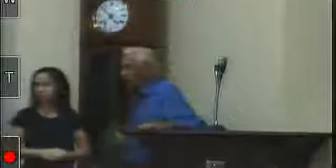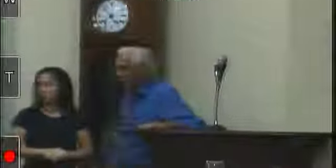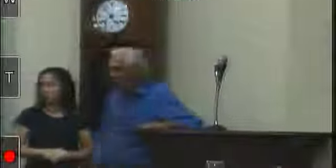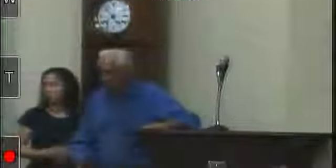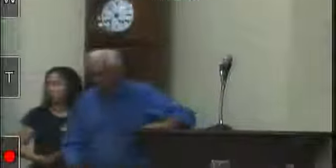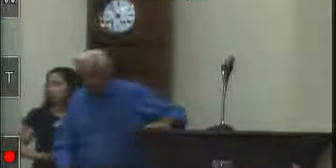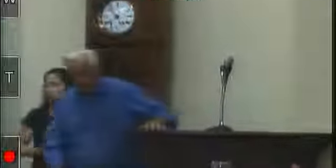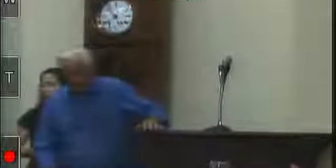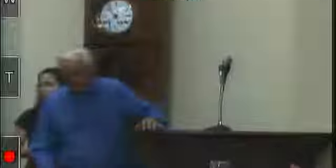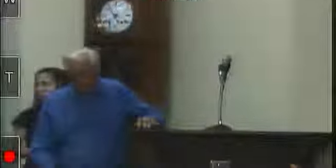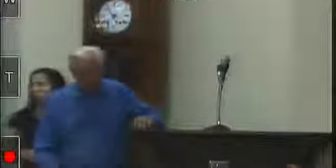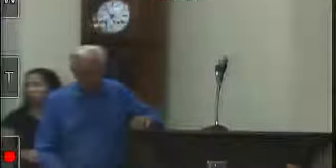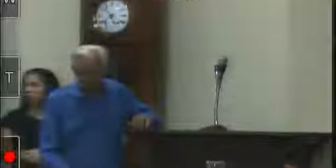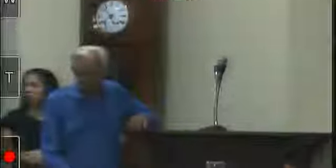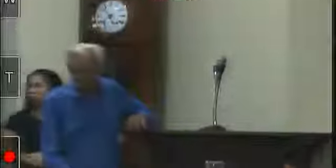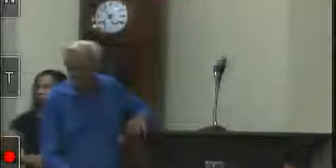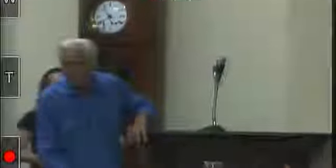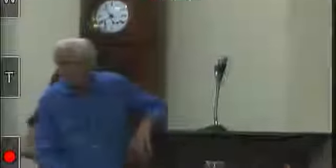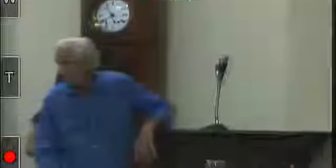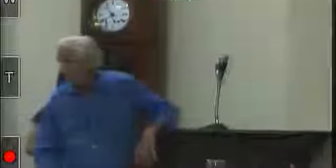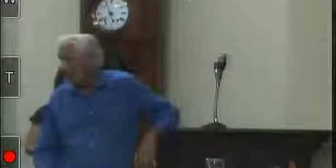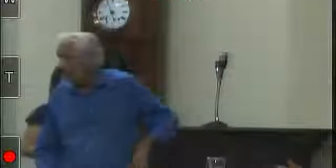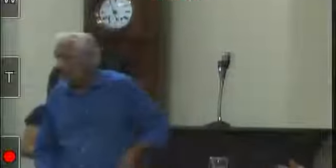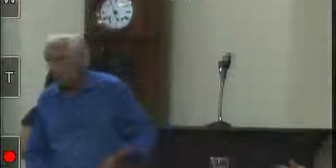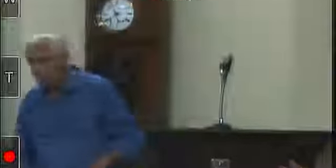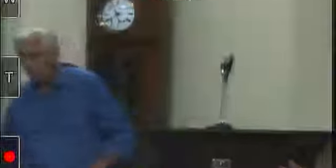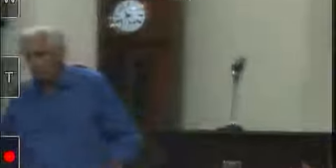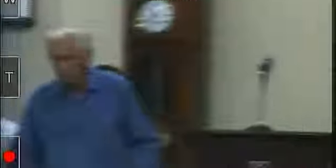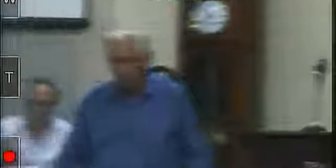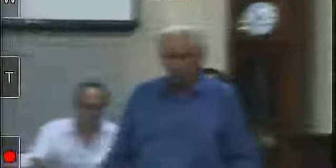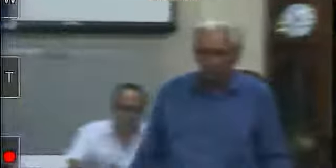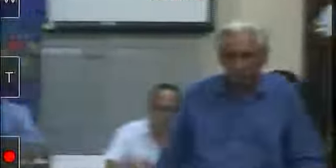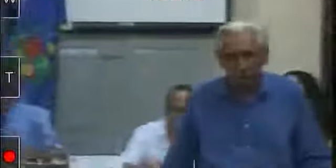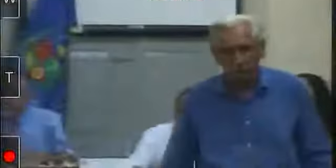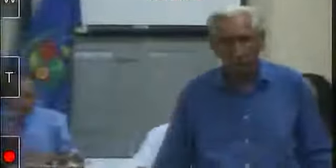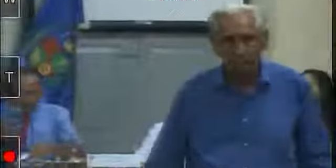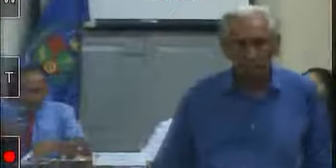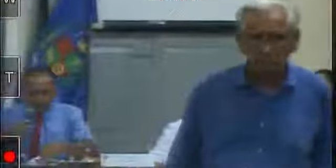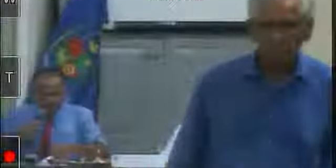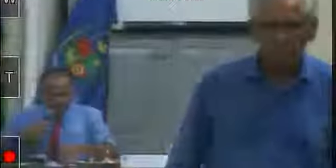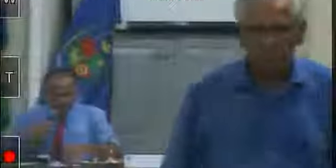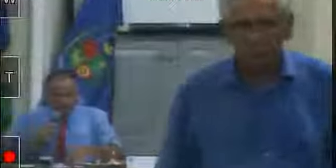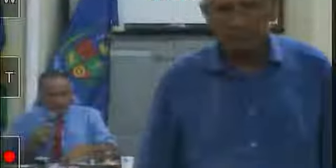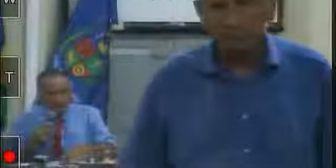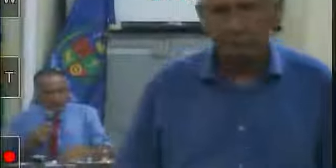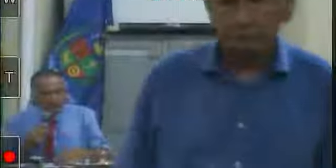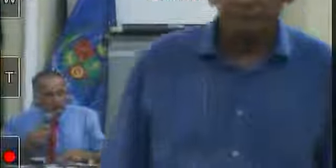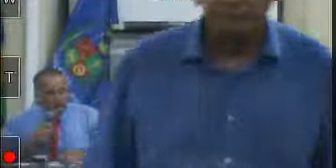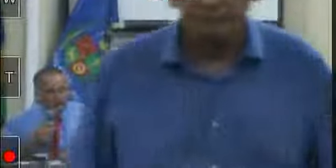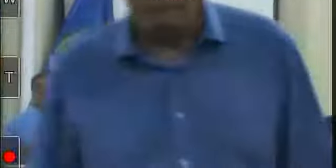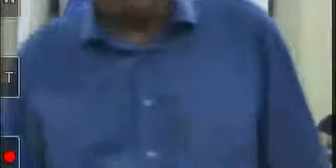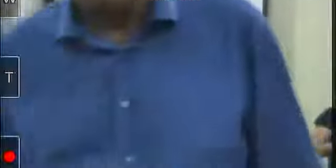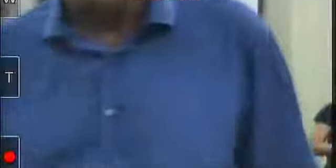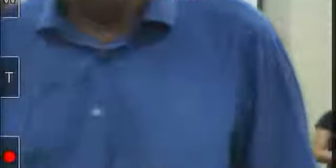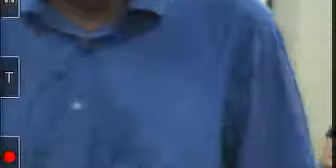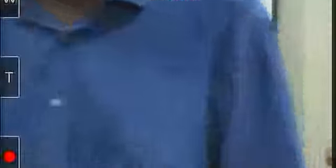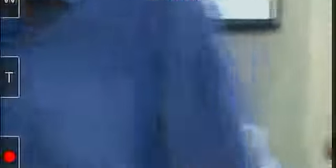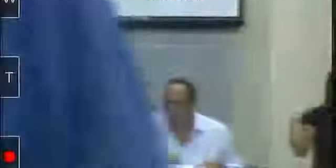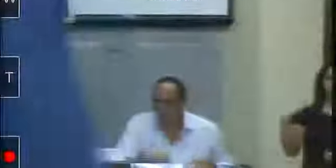Enfim, já cumprindo a intenção de todos os requerimentos solicitados, tanto da nova